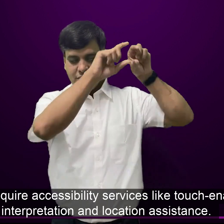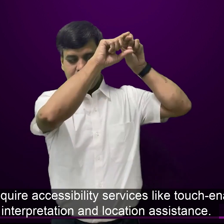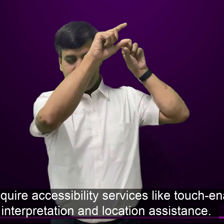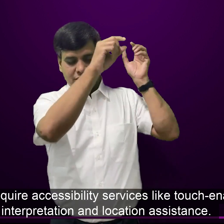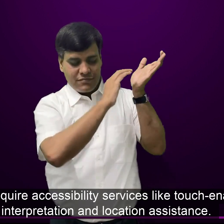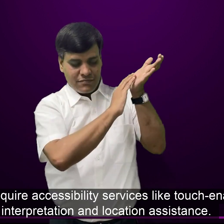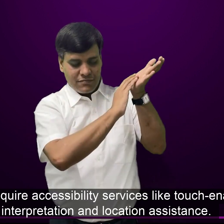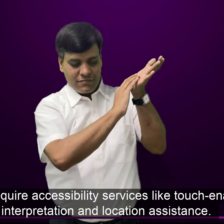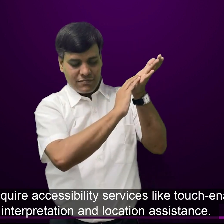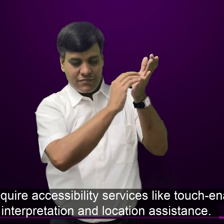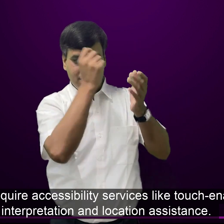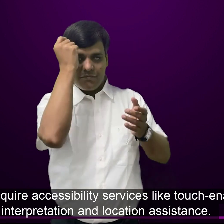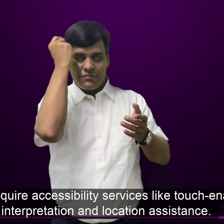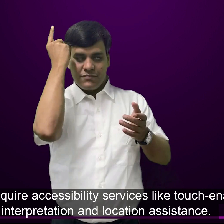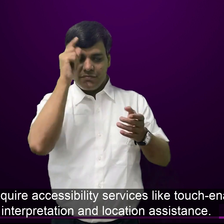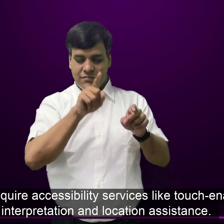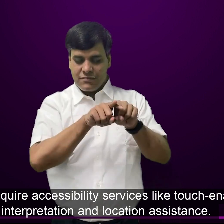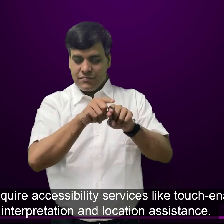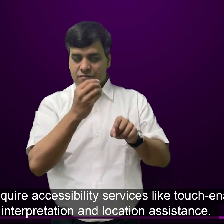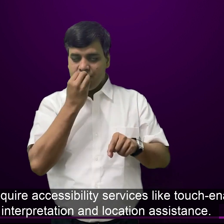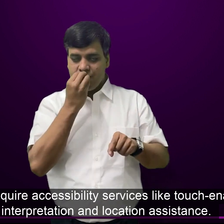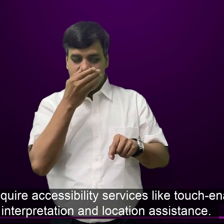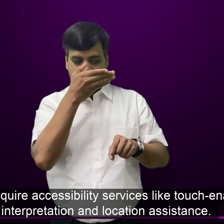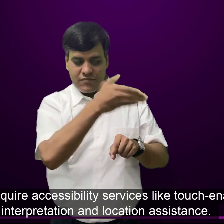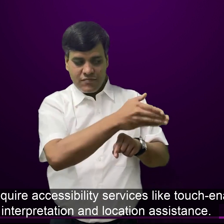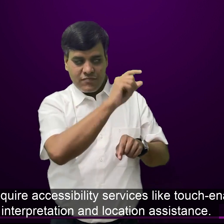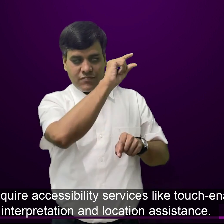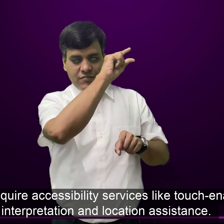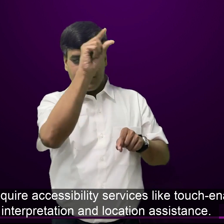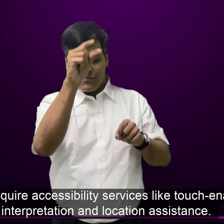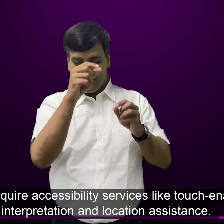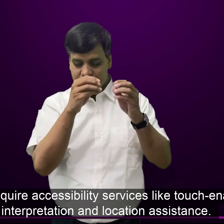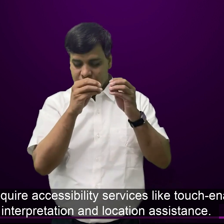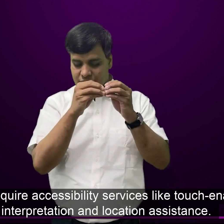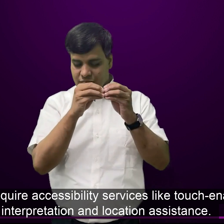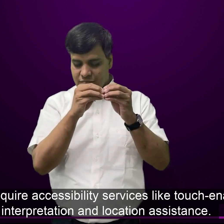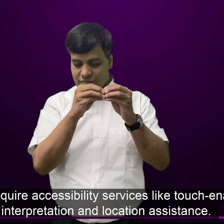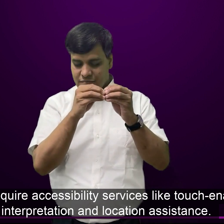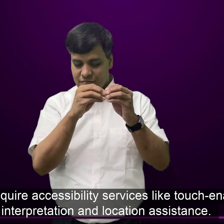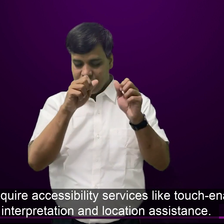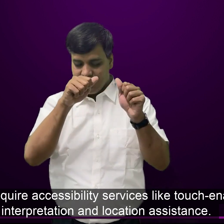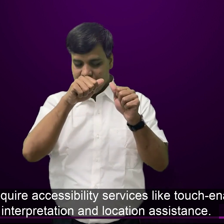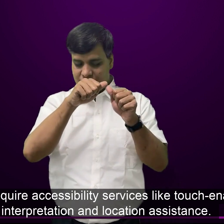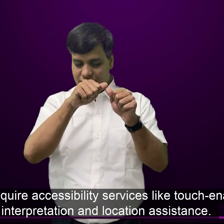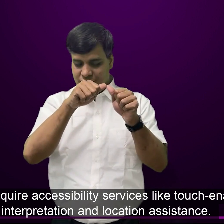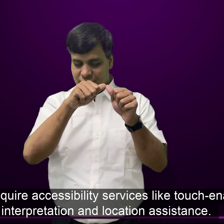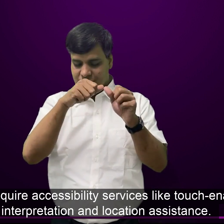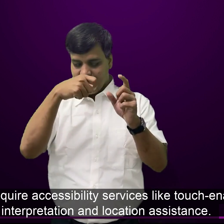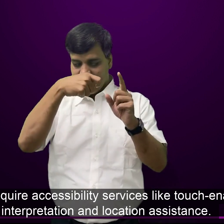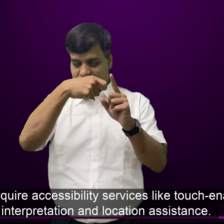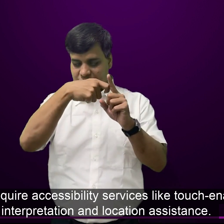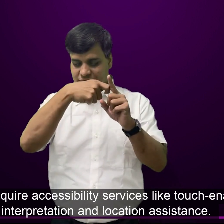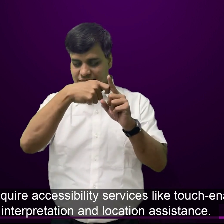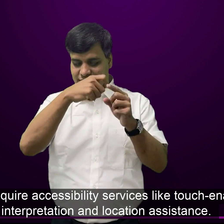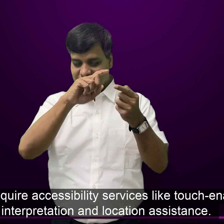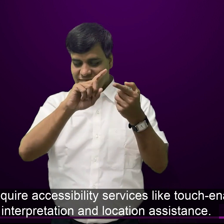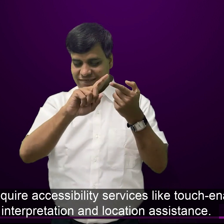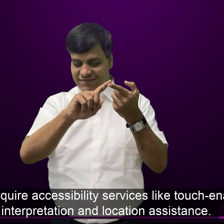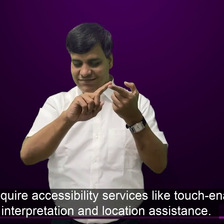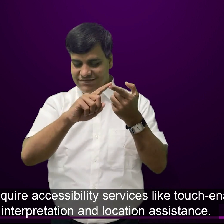जैसे कि ब्रेल की हम बात करें तो अगर कहीं पे मुझे जाना है और मुझे जाना है ये कौन सी जगह है, अगर कोई रेस्टोरेंट है